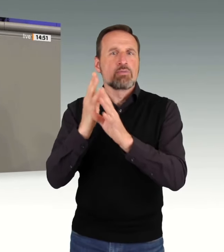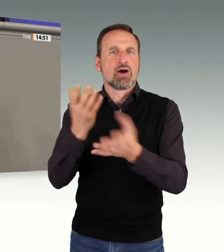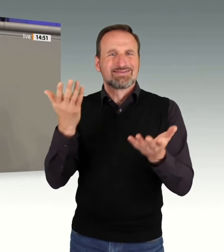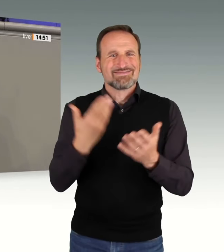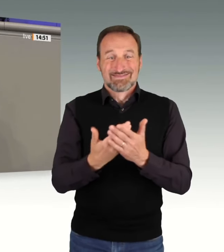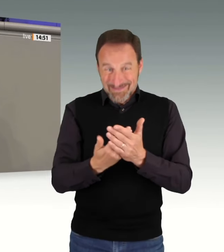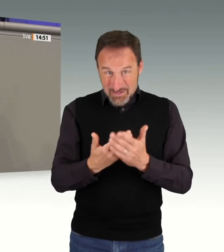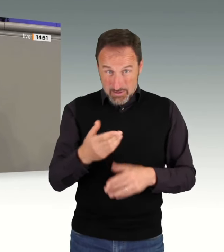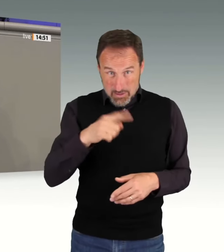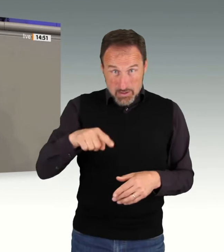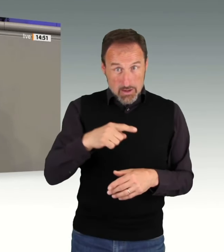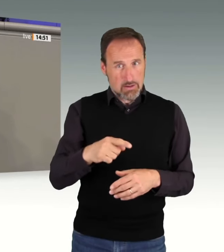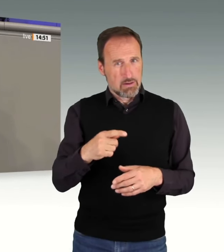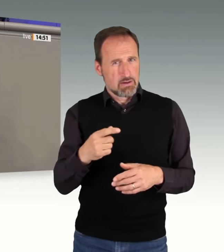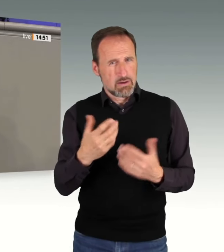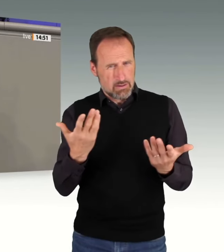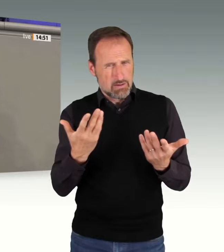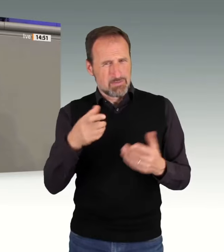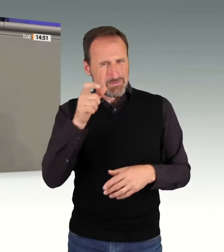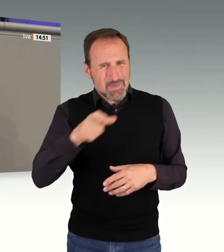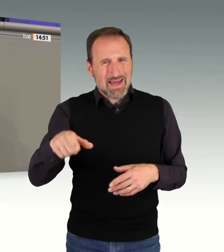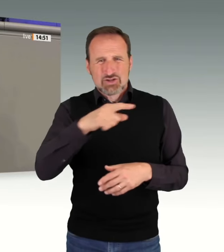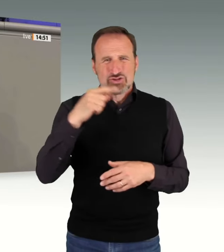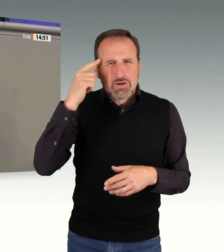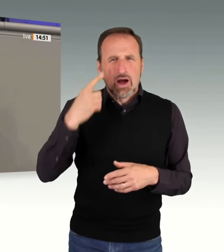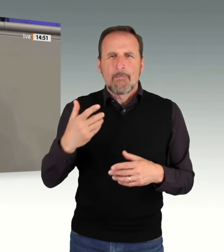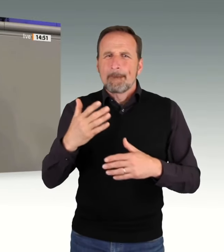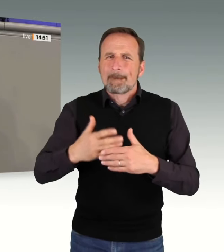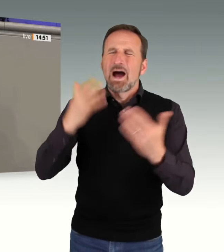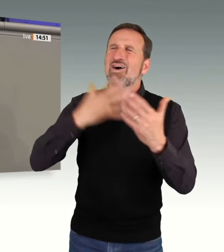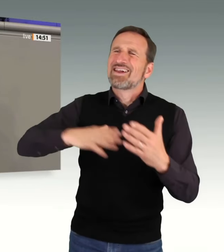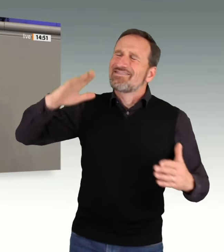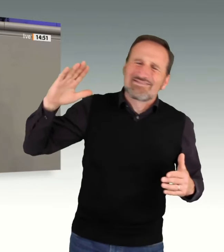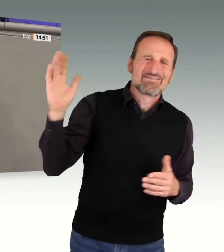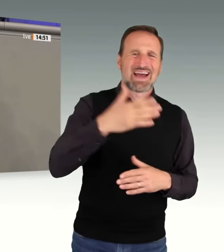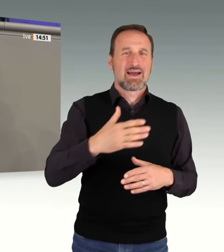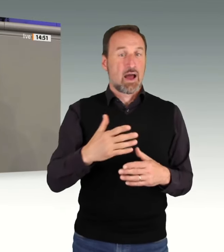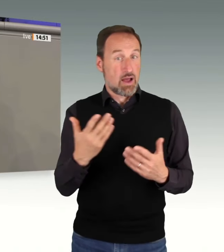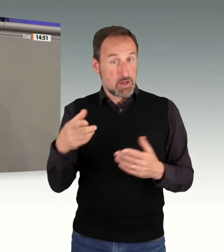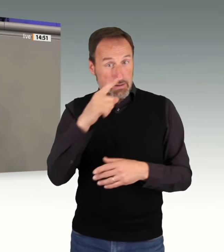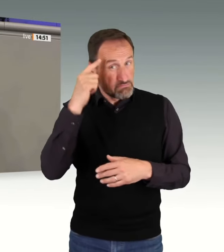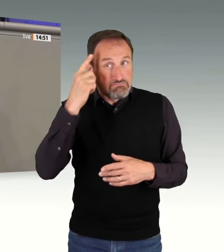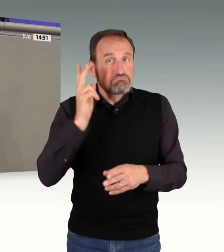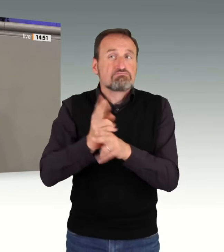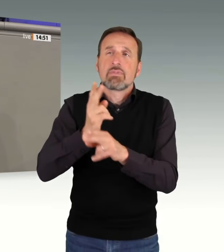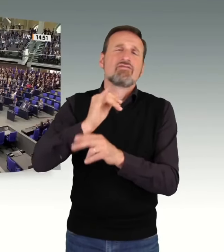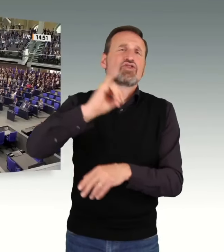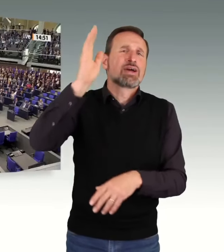Und wir werden das zusammen tun, mit dir zusammen, Deutschland. Ukraine werden euch immer dafür dankbar